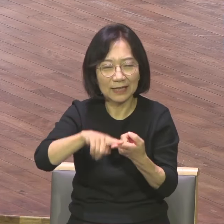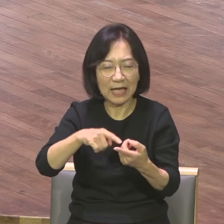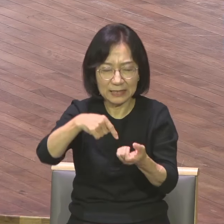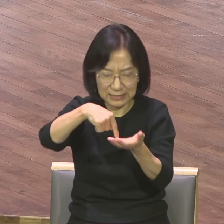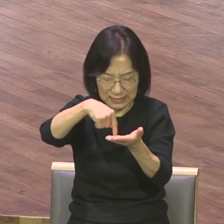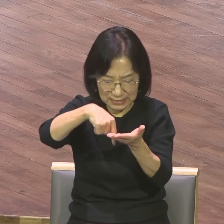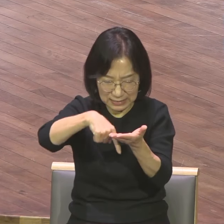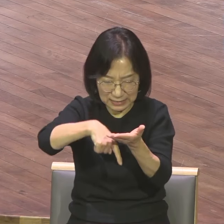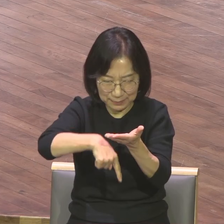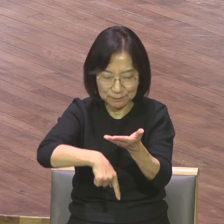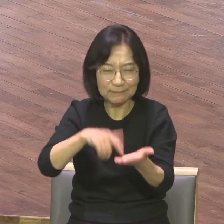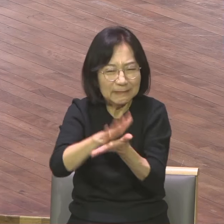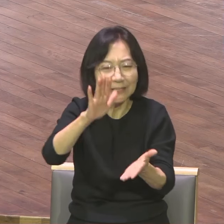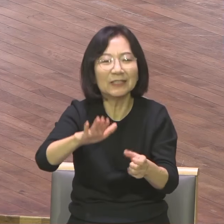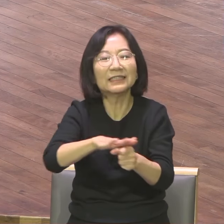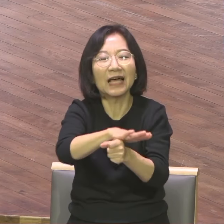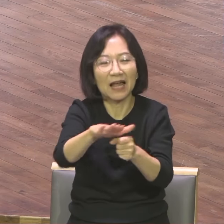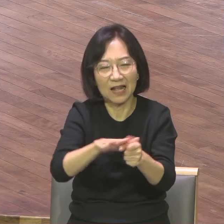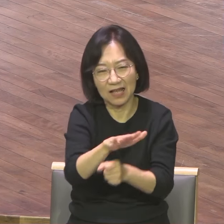겁니다.